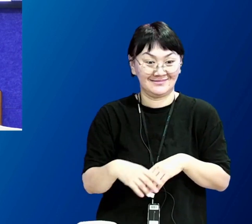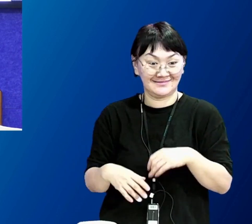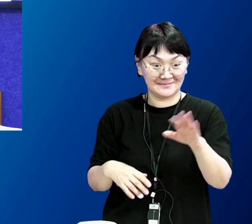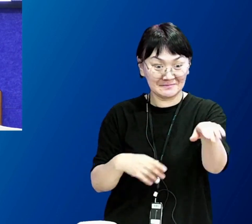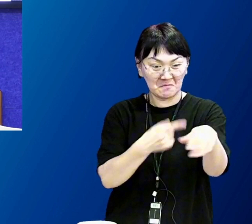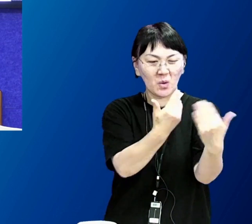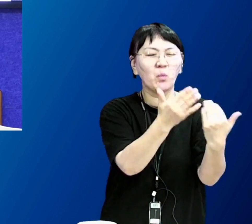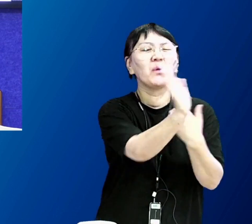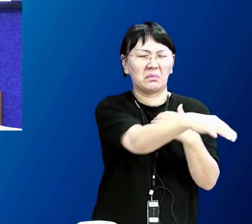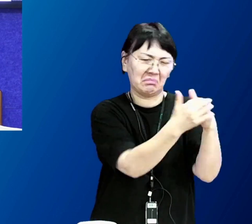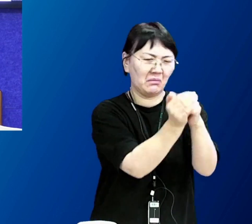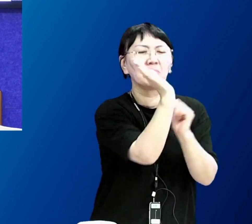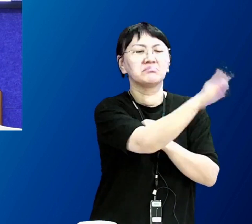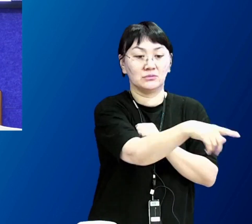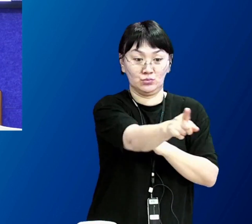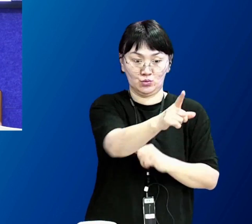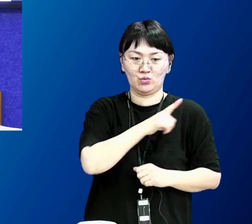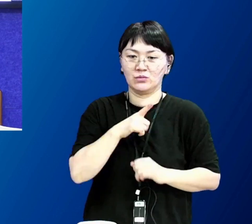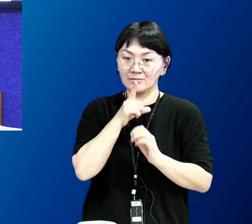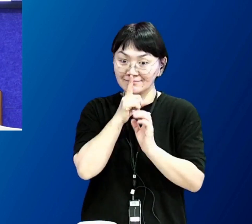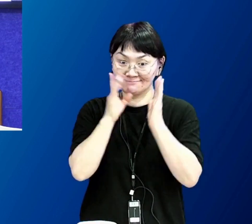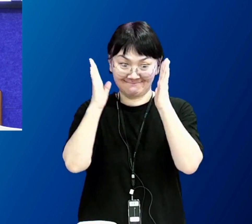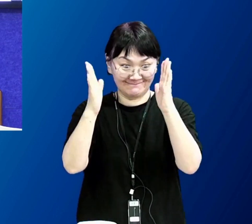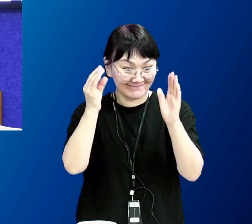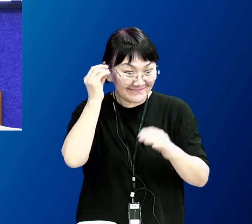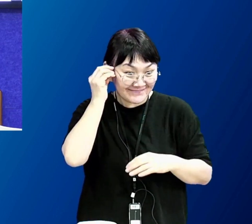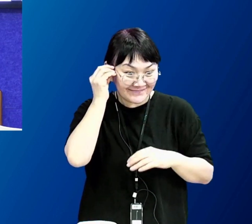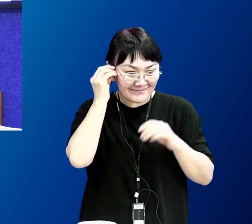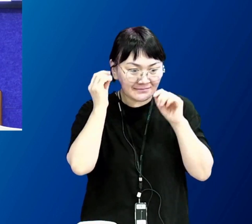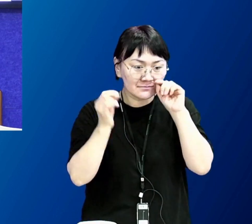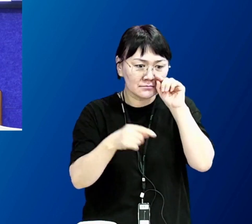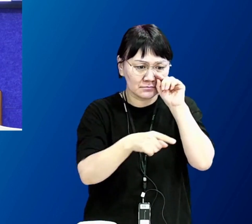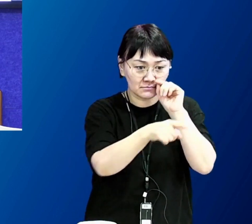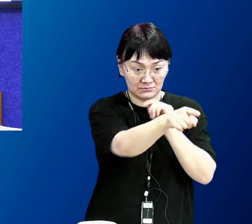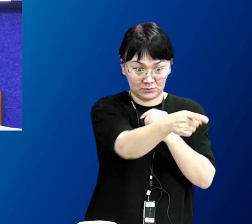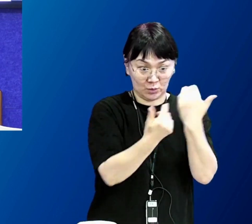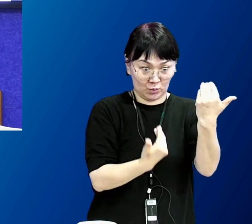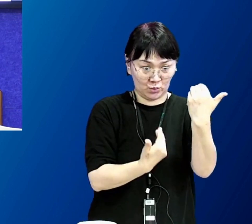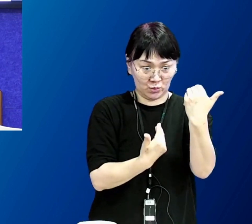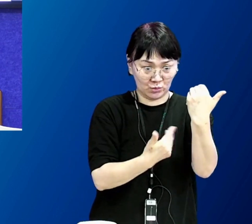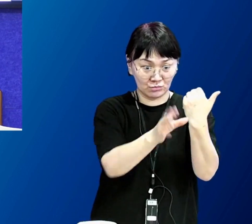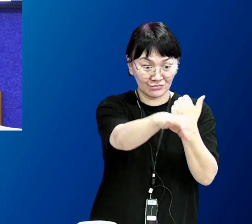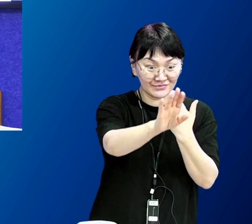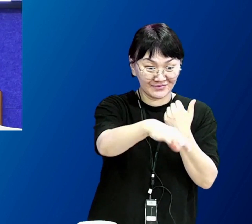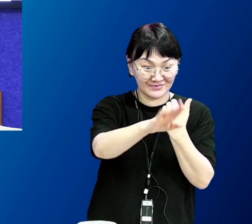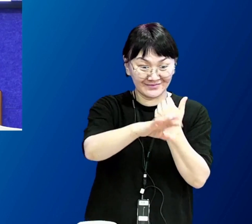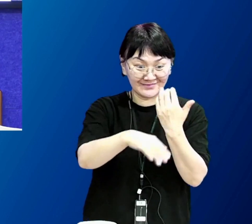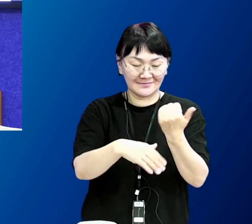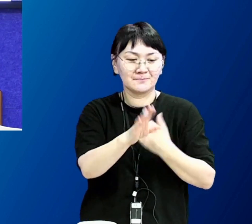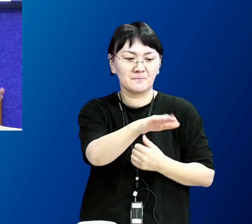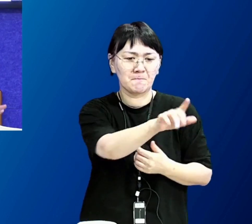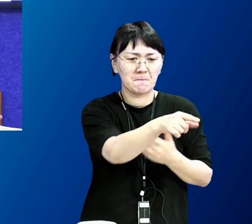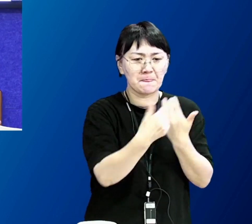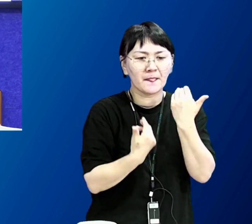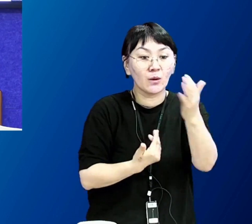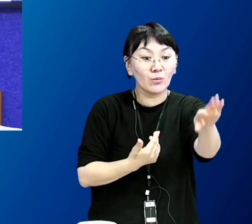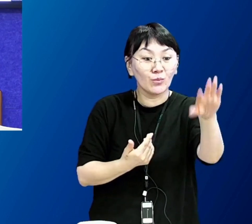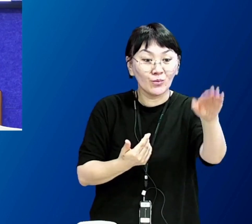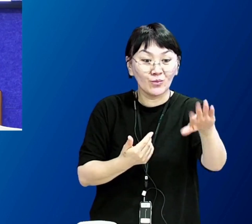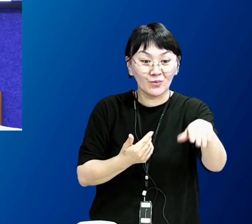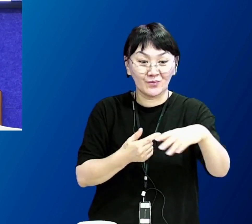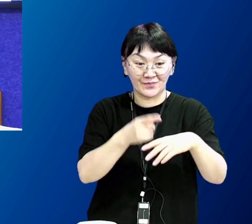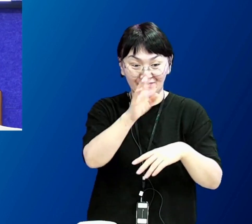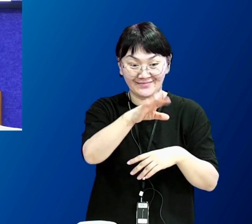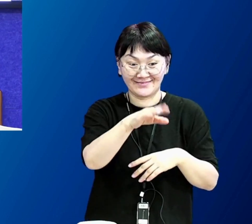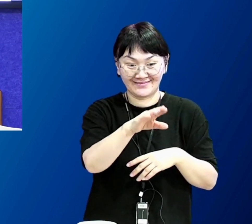Наши хараа, наши хараа. Наши зөгөр үгээ сонс. Хүүхэд зөв зөгөр сайн хүүхэд байгаа за. Битээ хүүхдийг оролдороо юу ч битээ хэл. Зөгөр